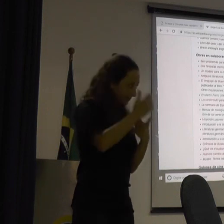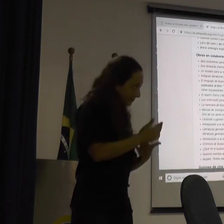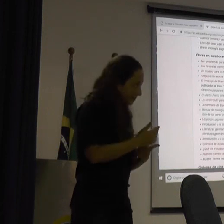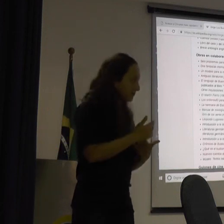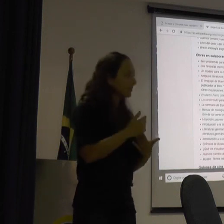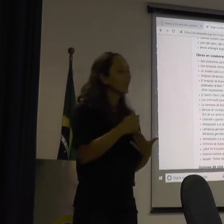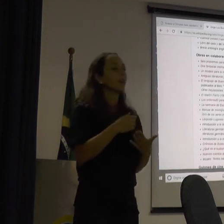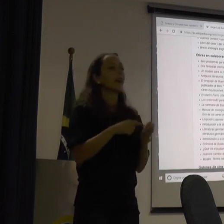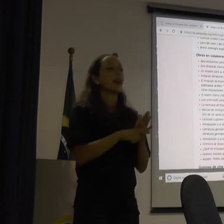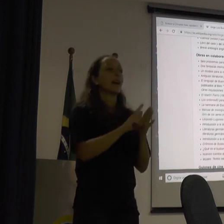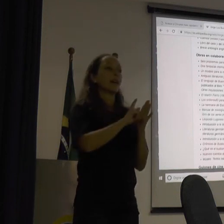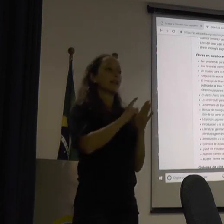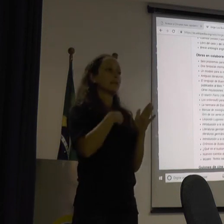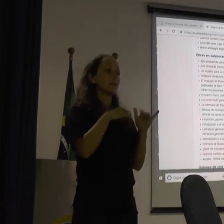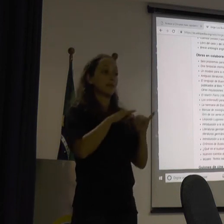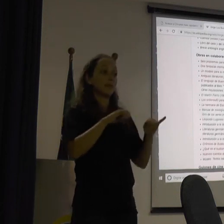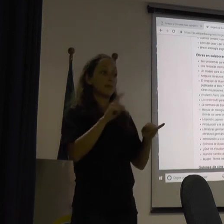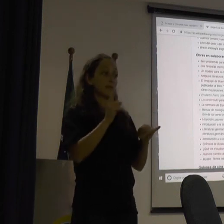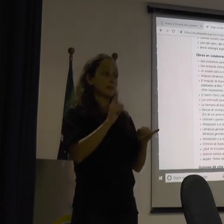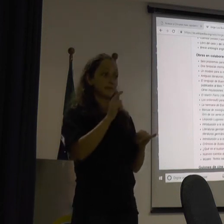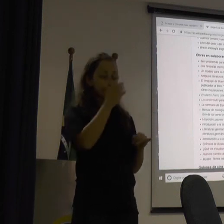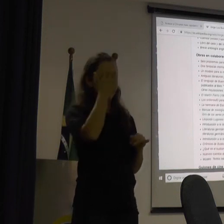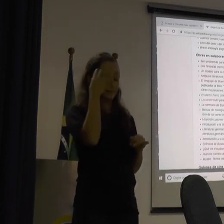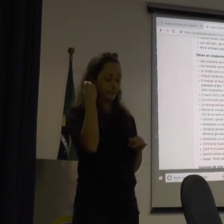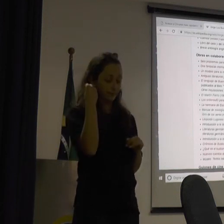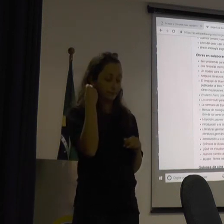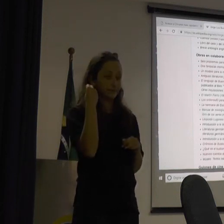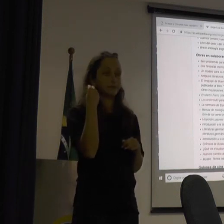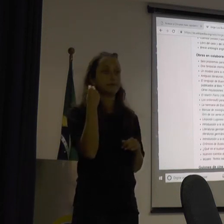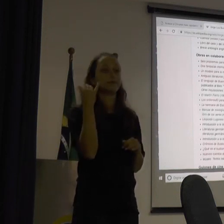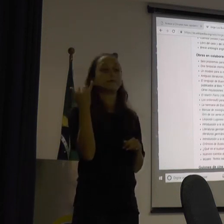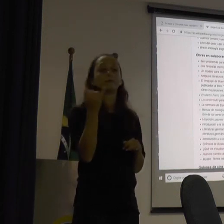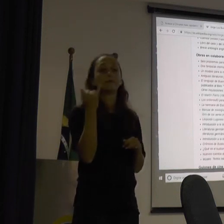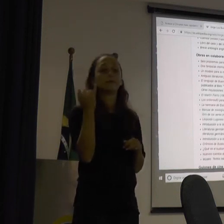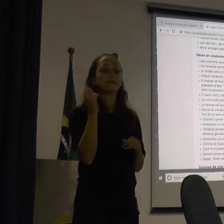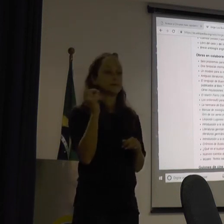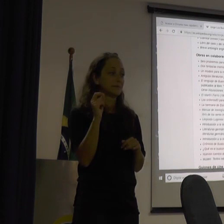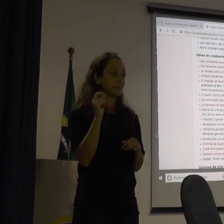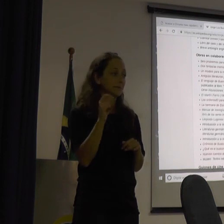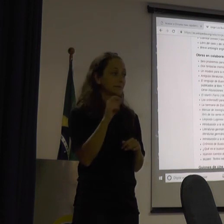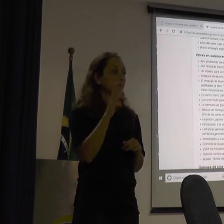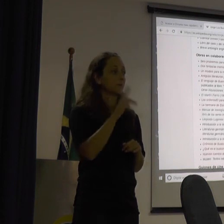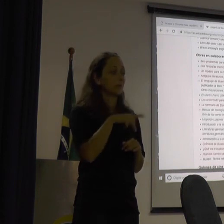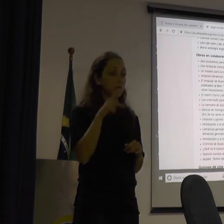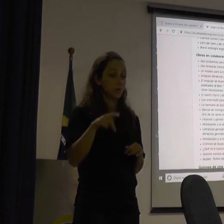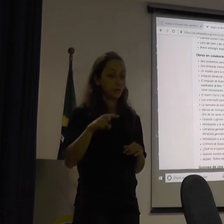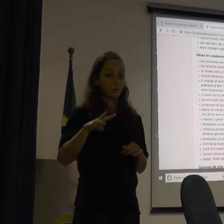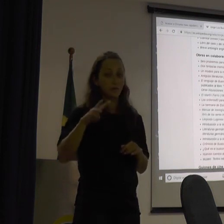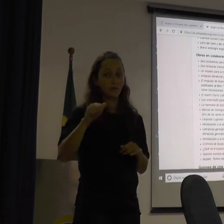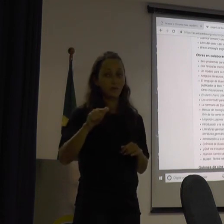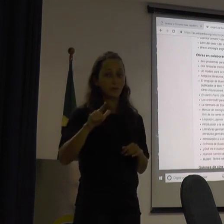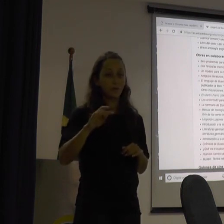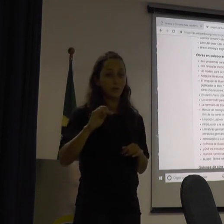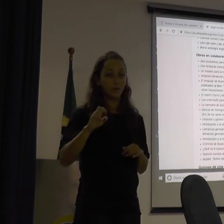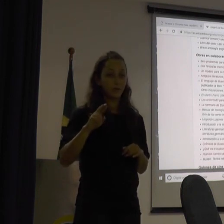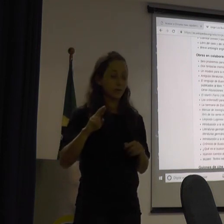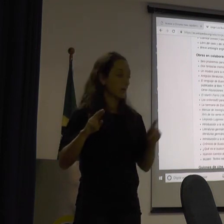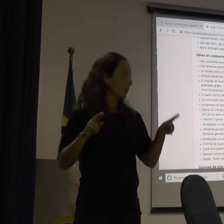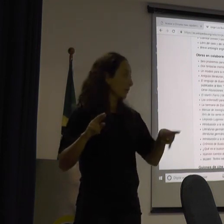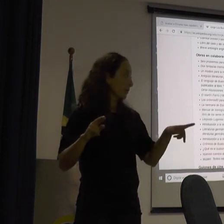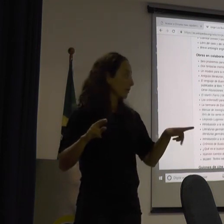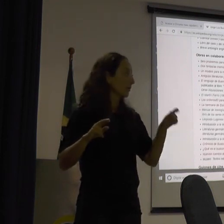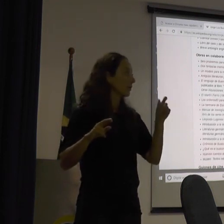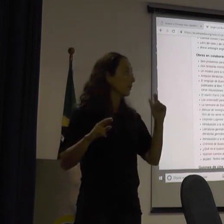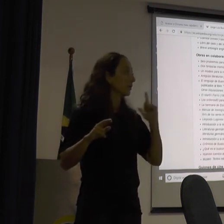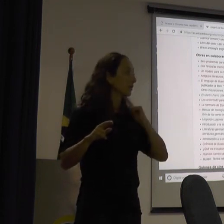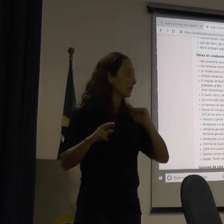de comentar que uma coisa muito importante é o fato do professor Walter com a professora André Guerini, com a professora